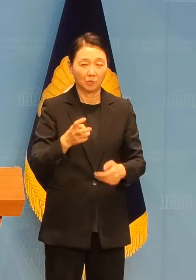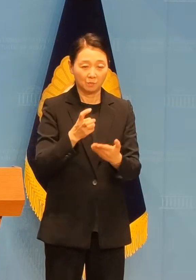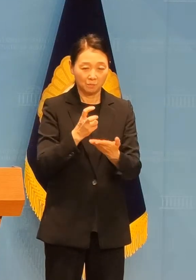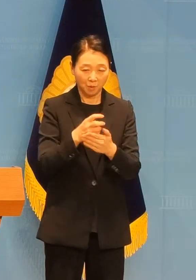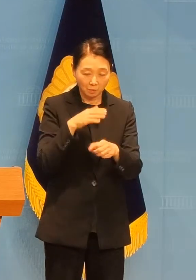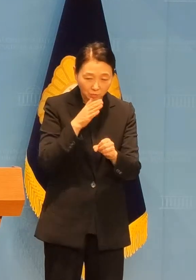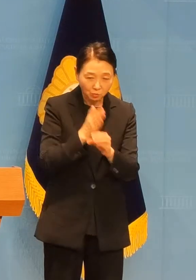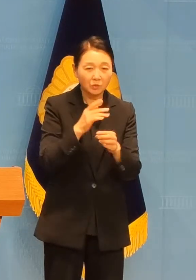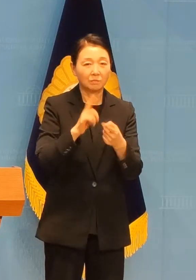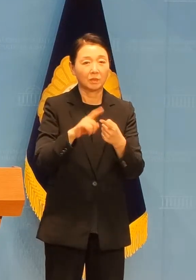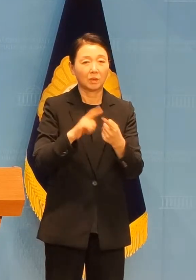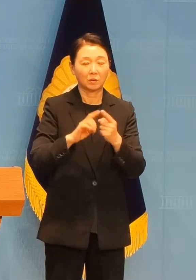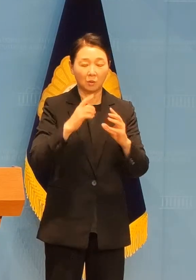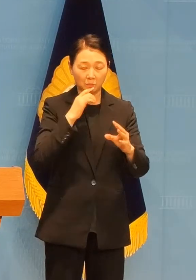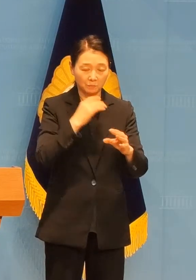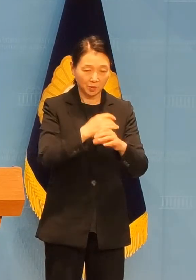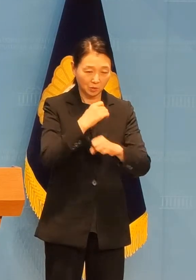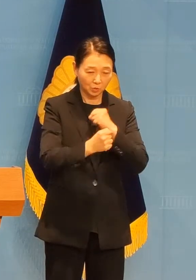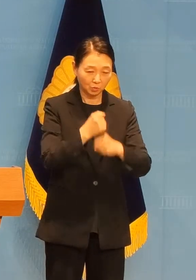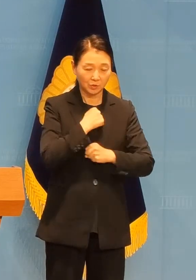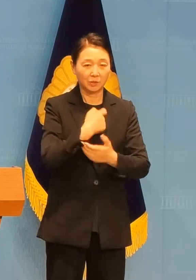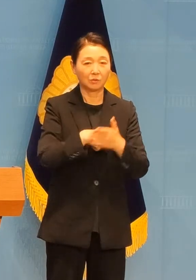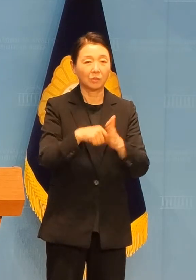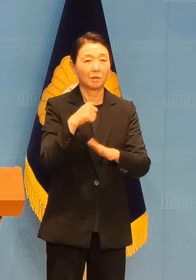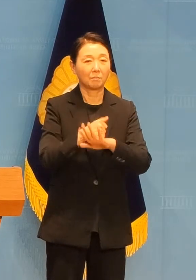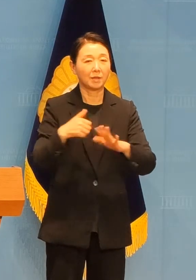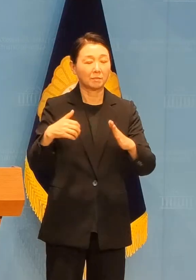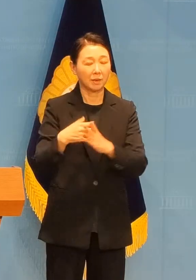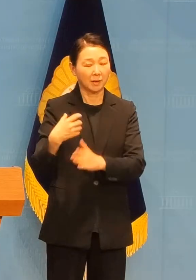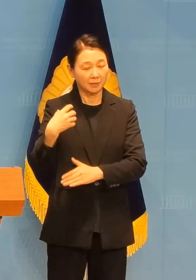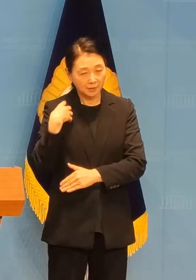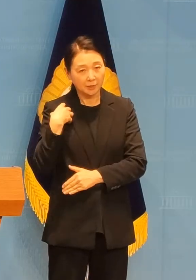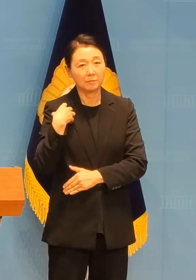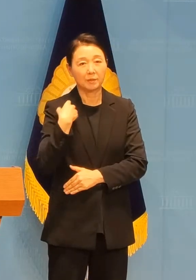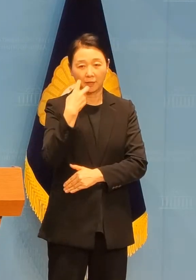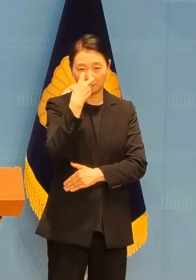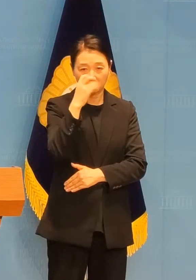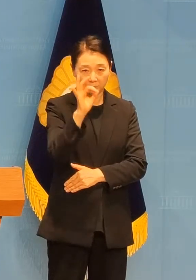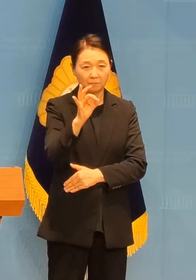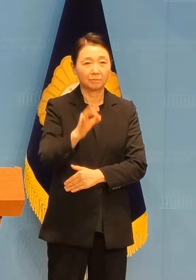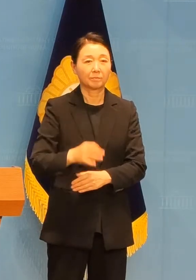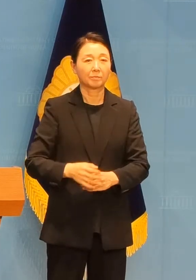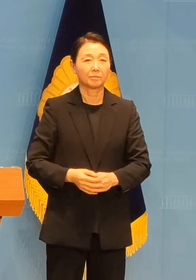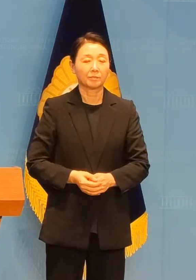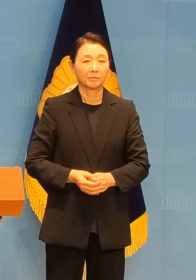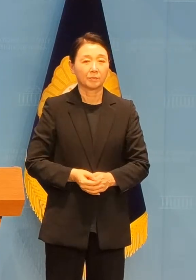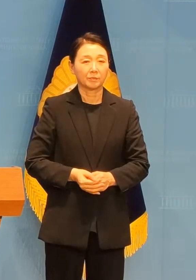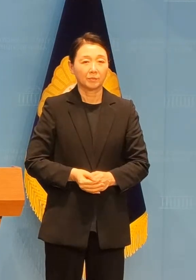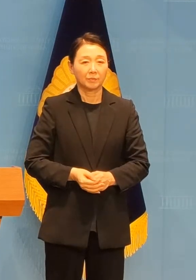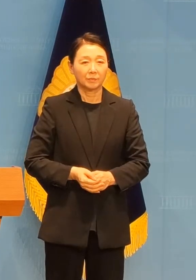법치주의와 민주질서를 지키기 위해 끝까지 책임 있게 지켜볼 것입니다.